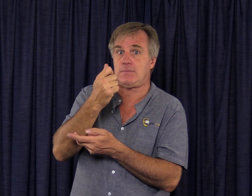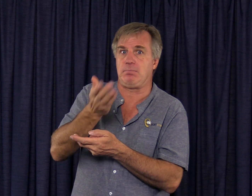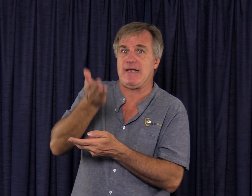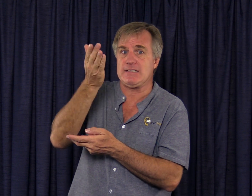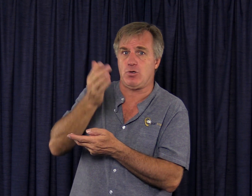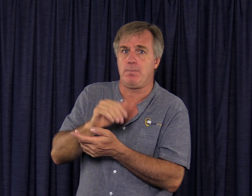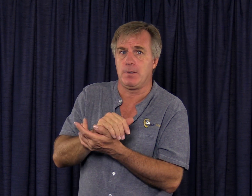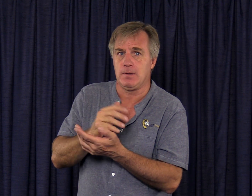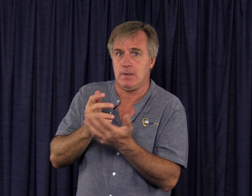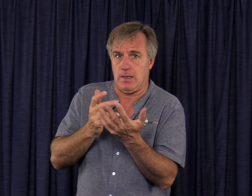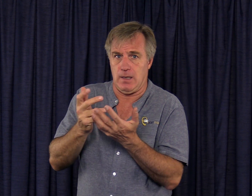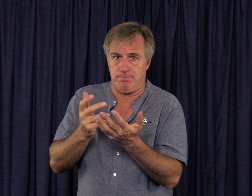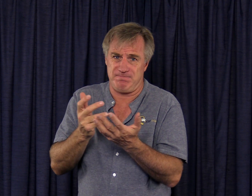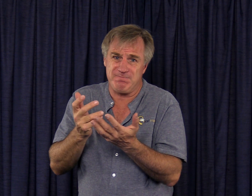die prys is op.